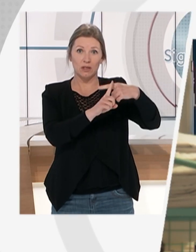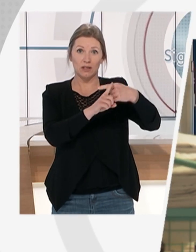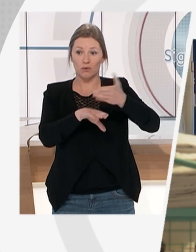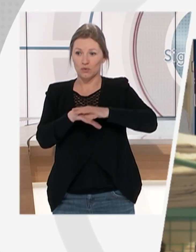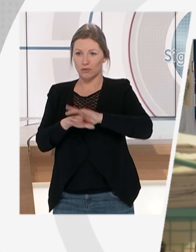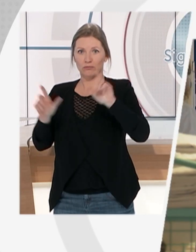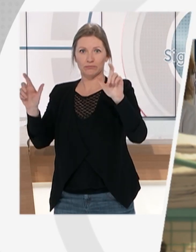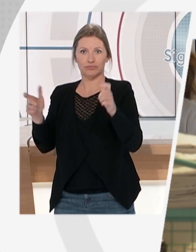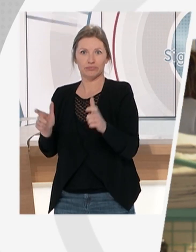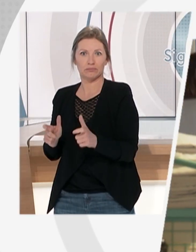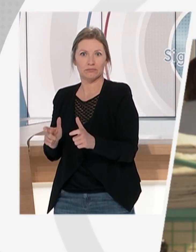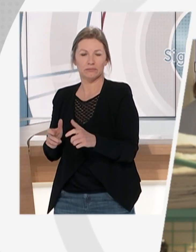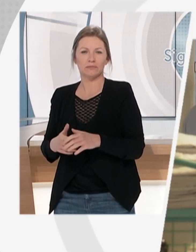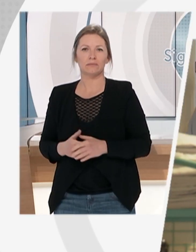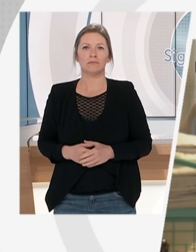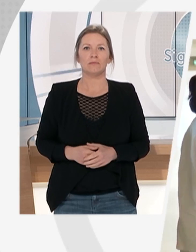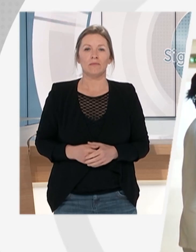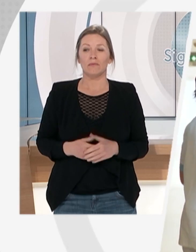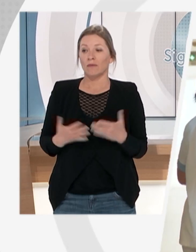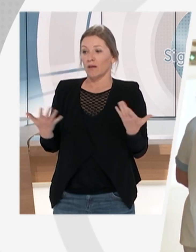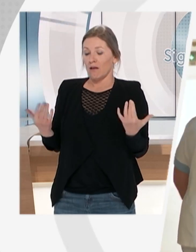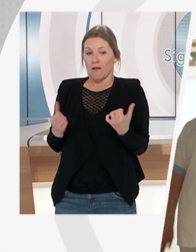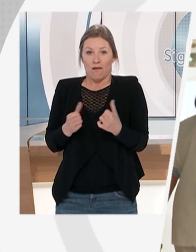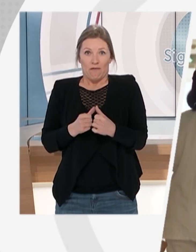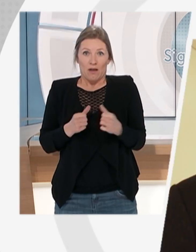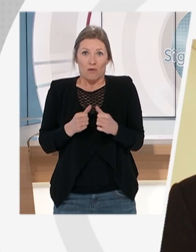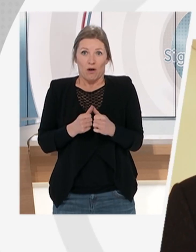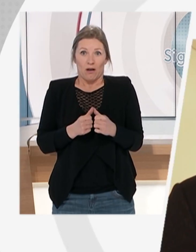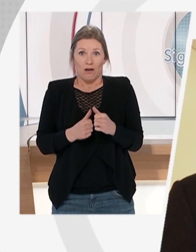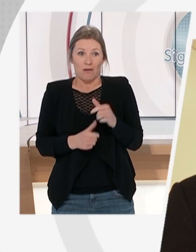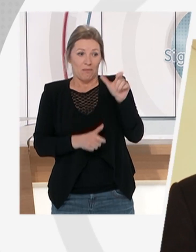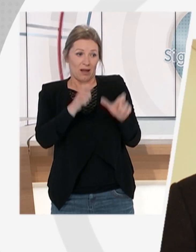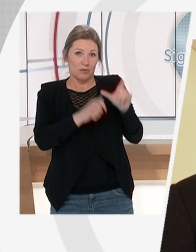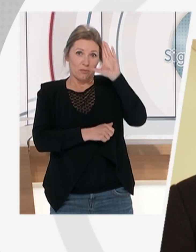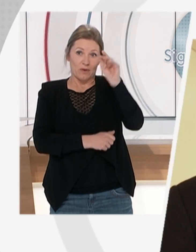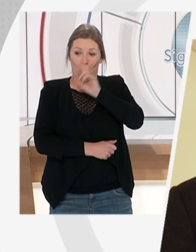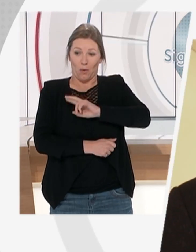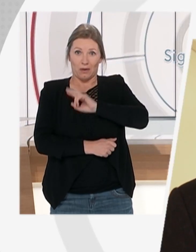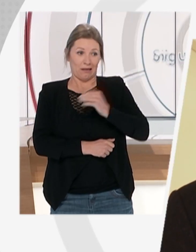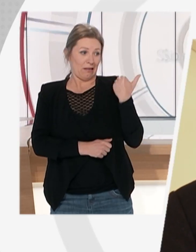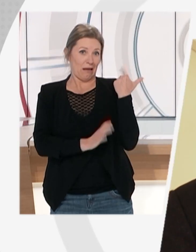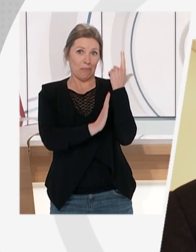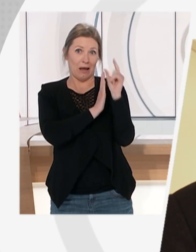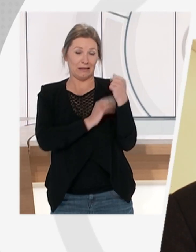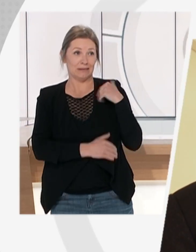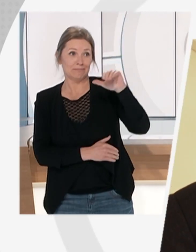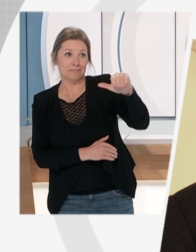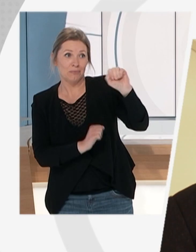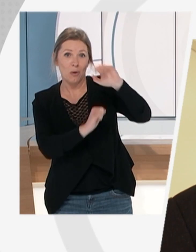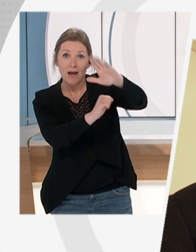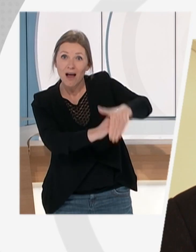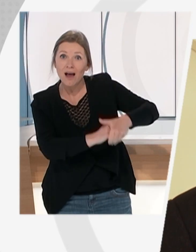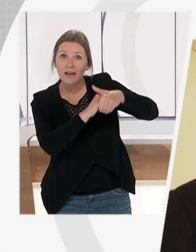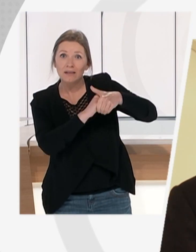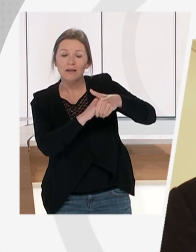sous-effectif. On contacte nos jeunes retraités, on va dire, pour qu'ils puissent venir nous prêter main forte. Alors, ce qu'on a fait surtout, c'est qu'on